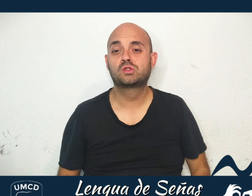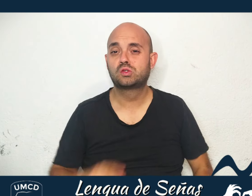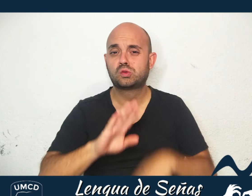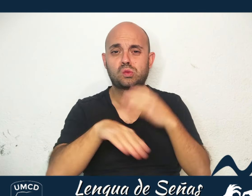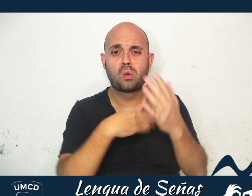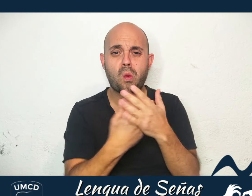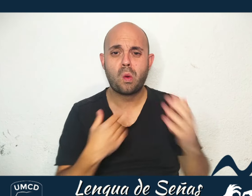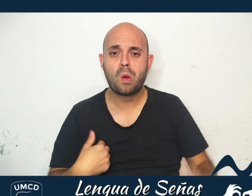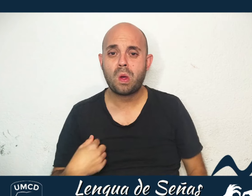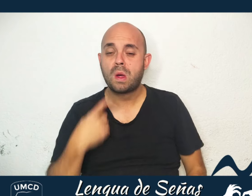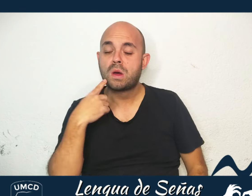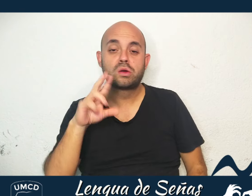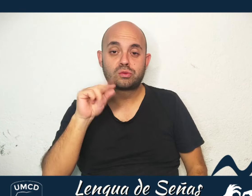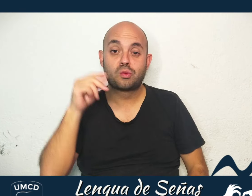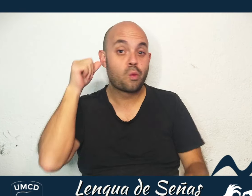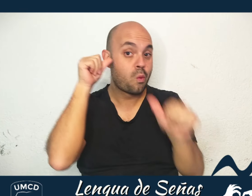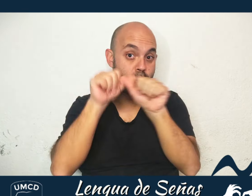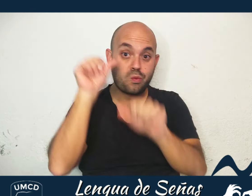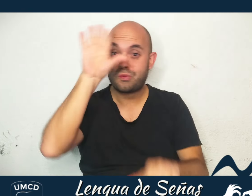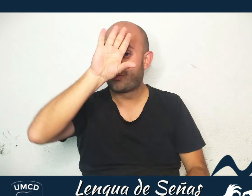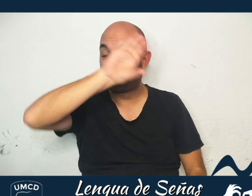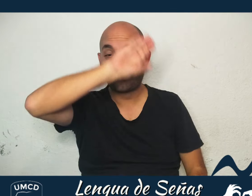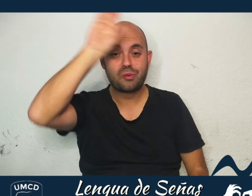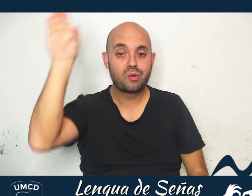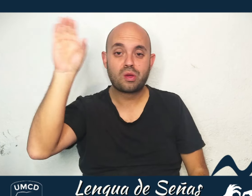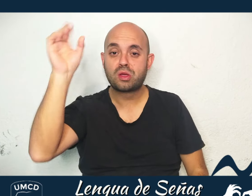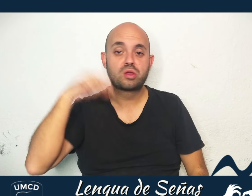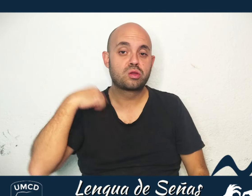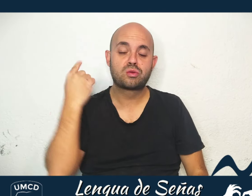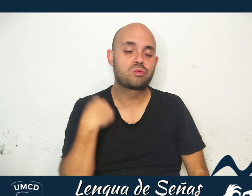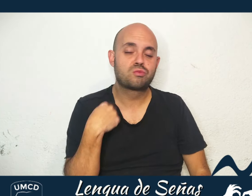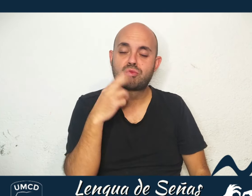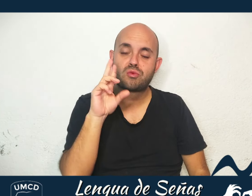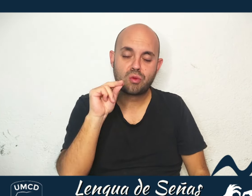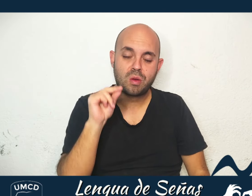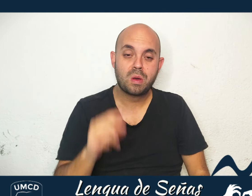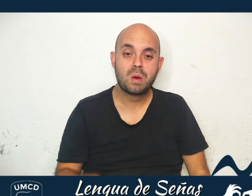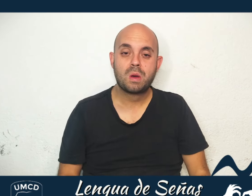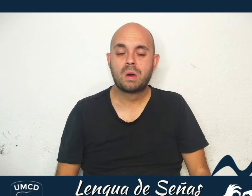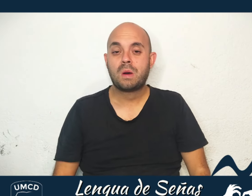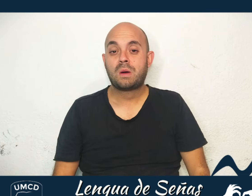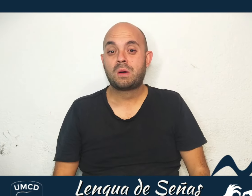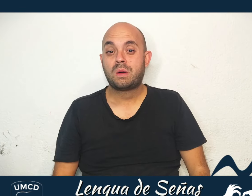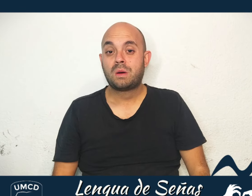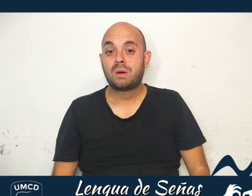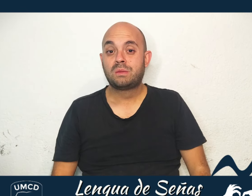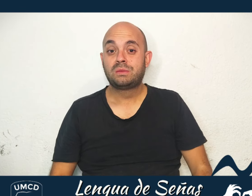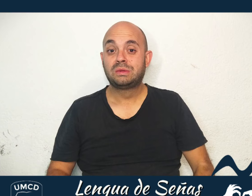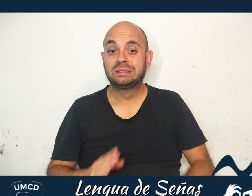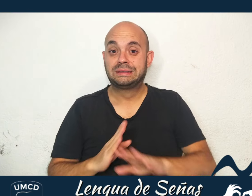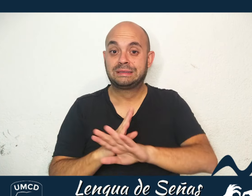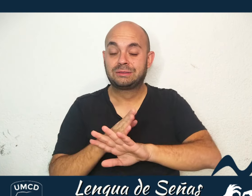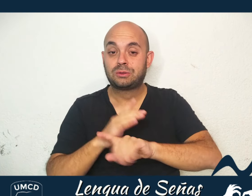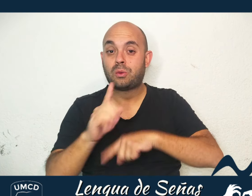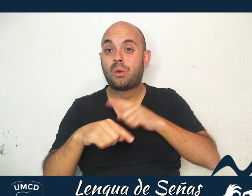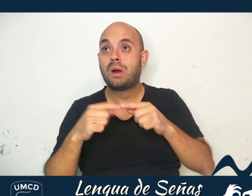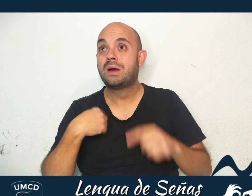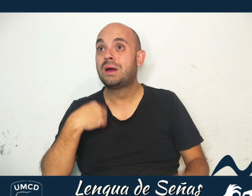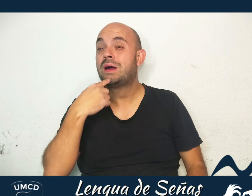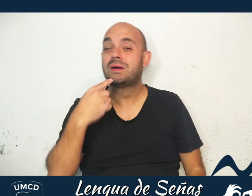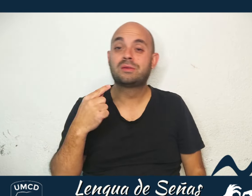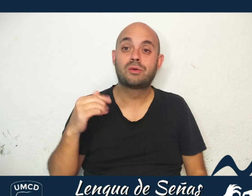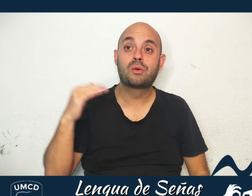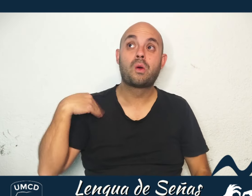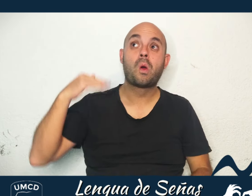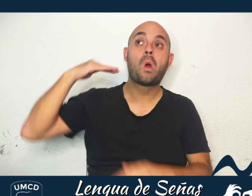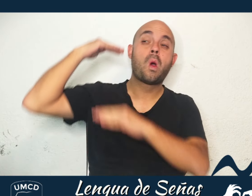azul, ¿no? Pero recordemos de que ese no es el cielo, ese es solamente una atmósfera. Pasando esa atmósfera, nos